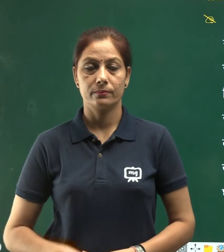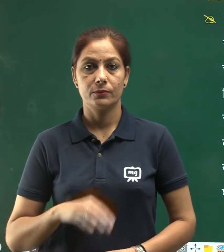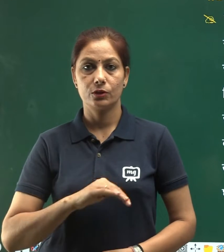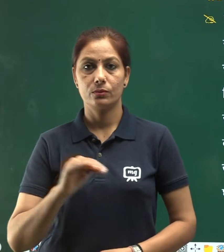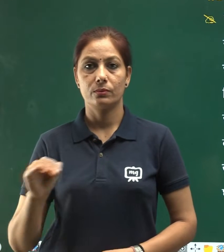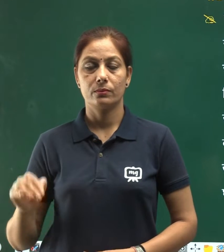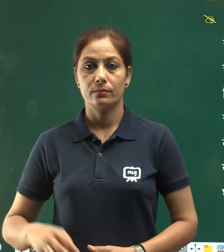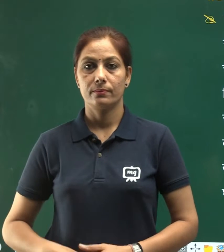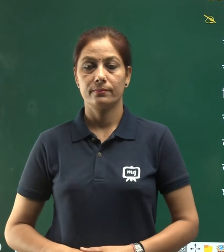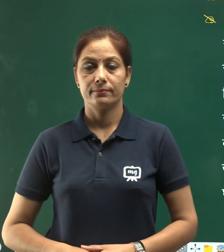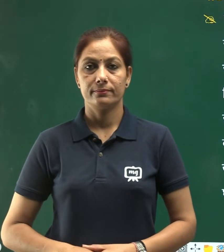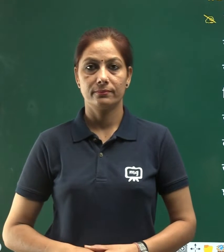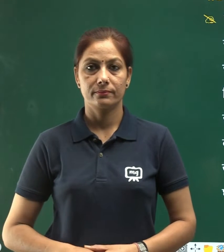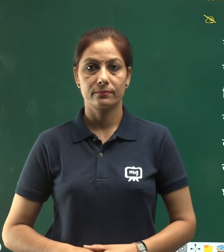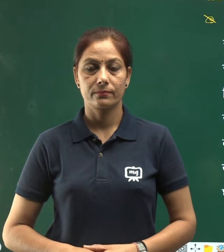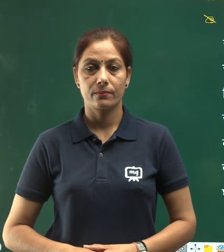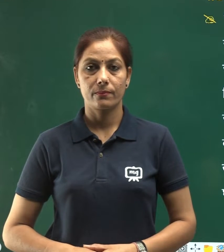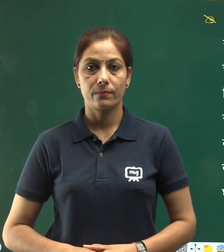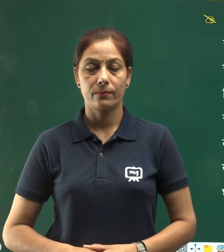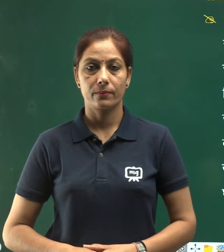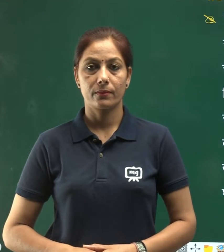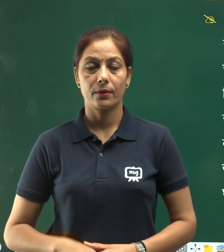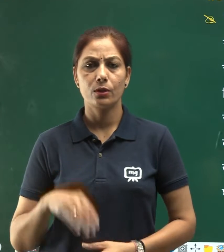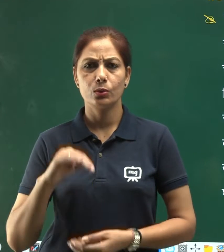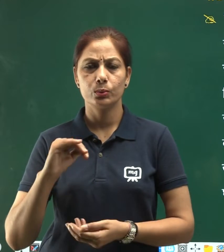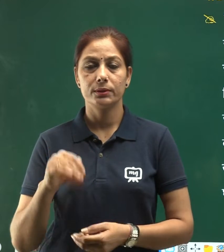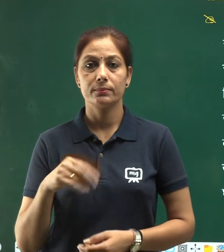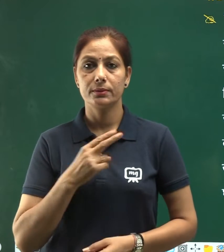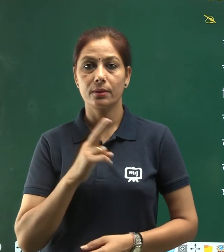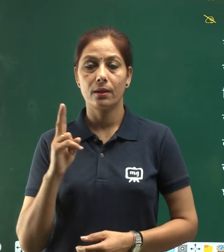बच्चों, अपू के साथ 2.5 साल